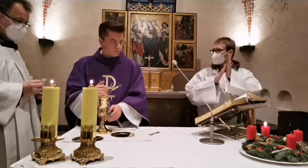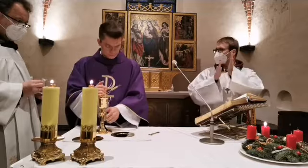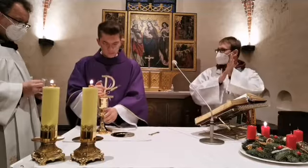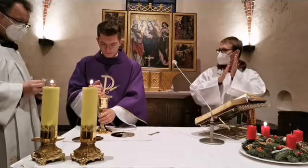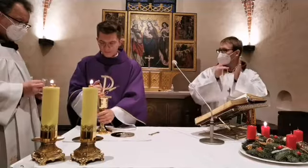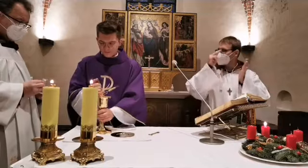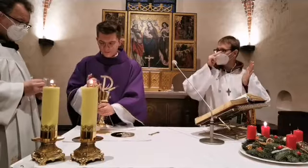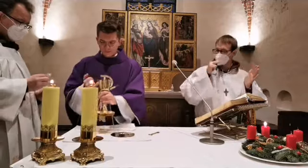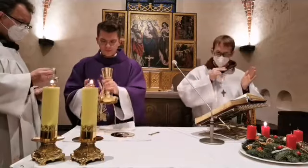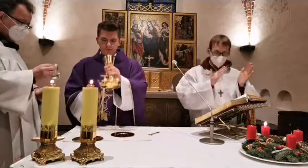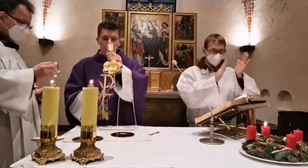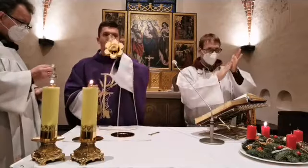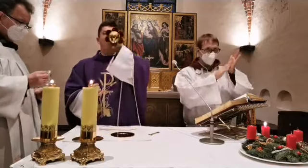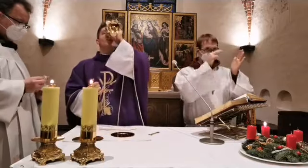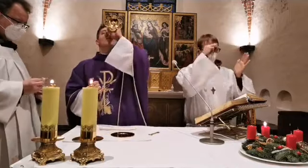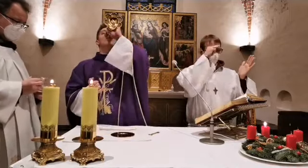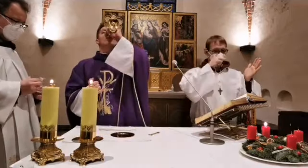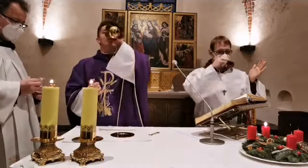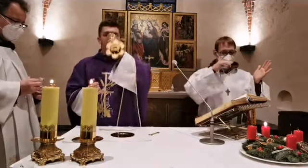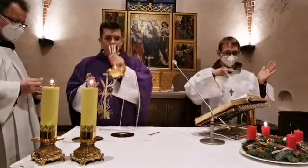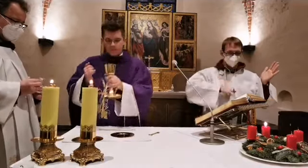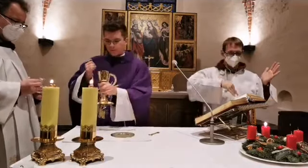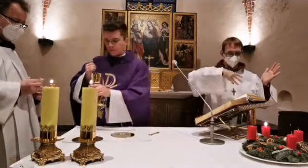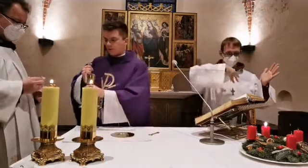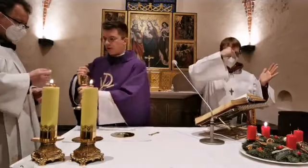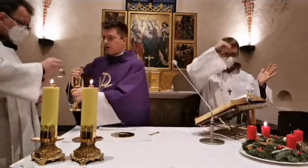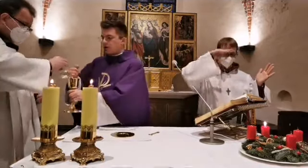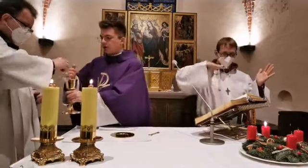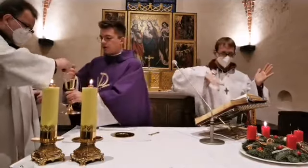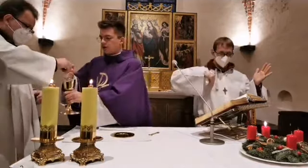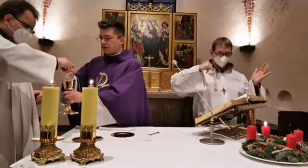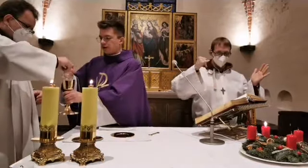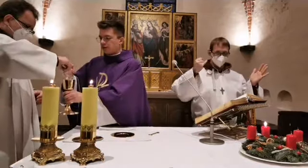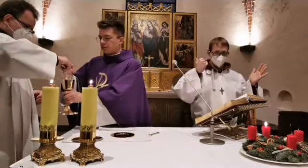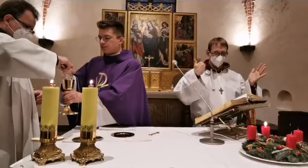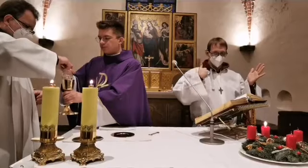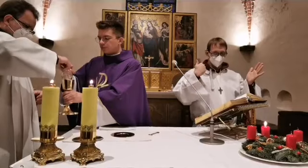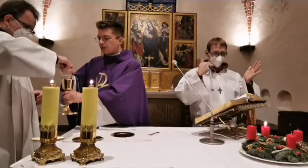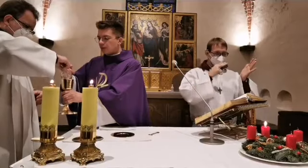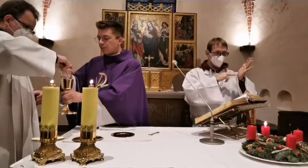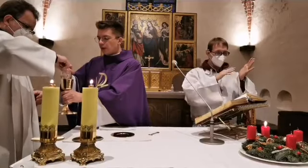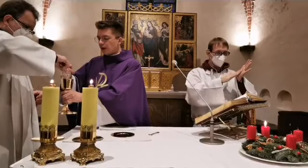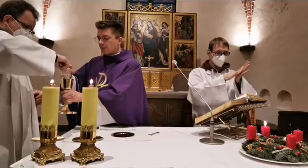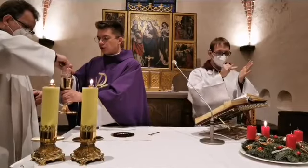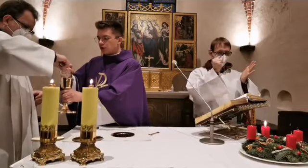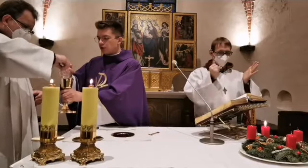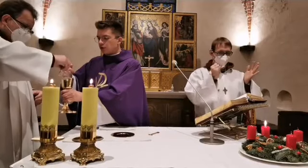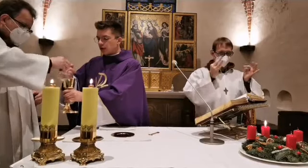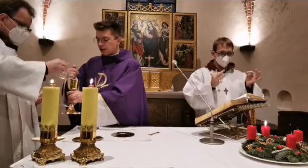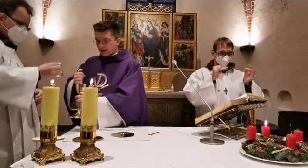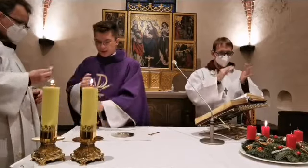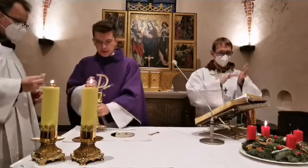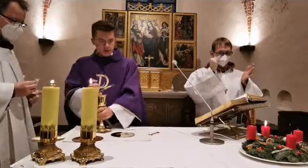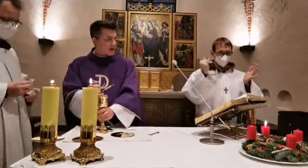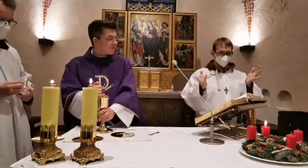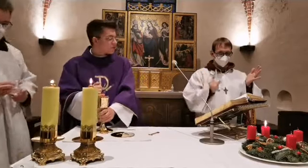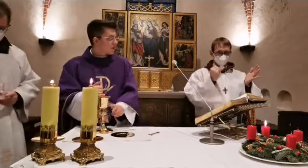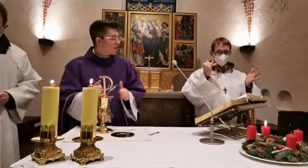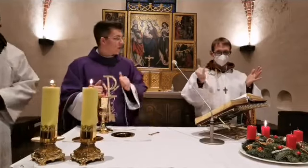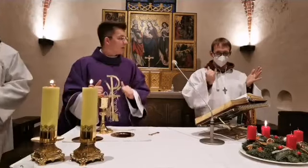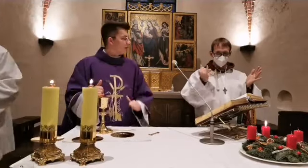Czekajcie, mama i tu, mama i tu, czyna to go. I duchowi święte. Była na początku, teraz